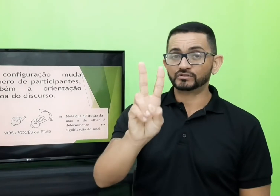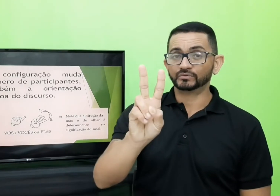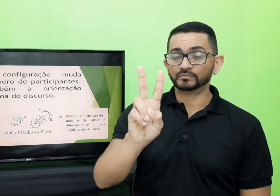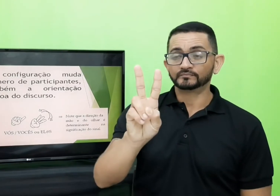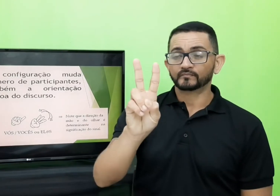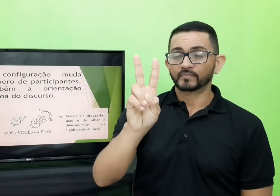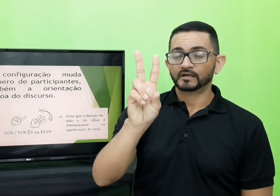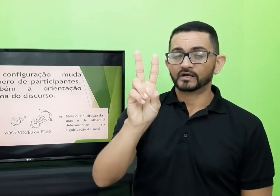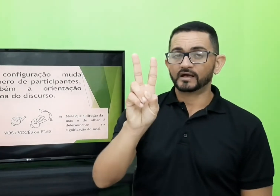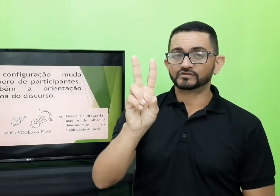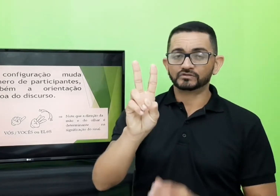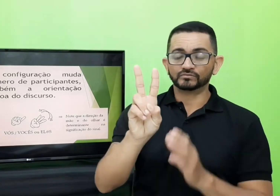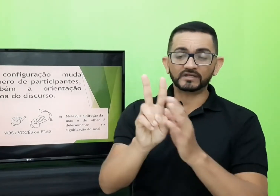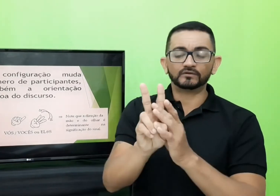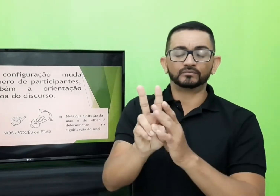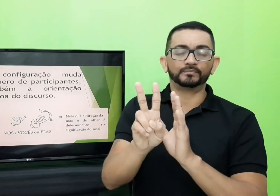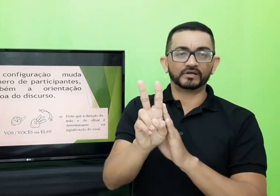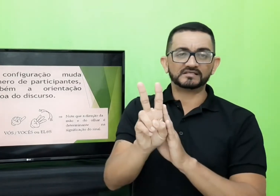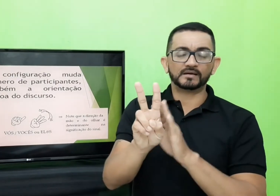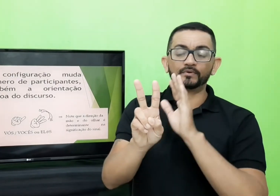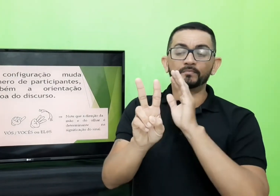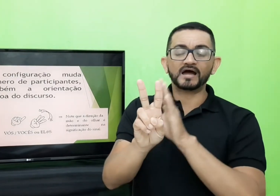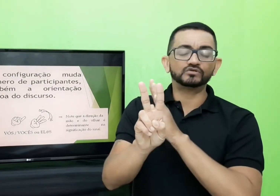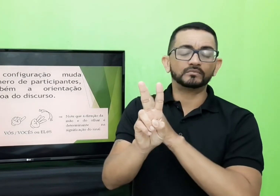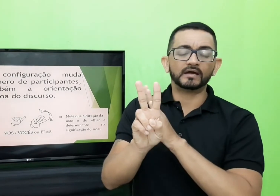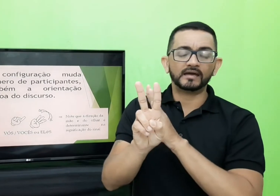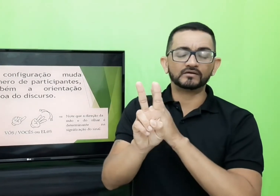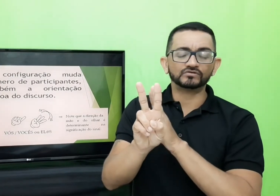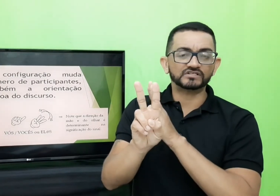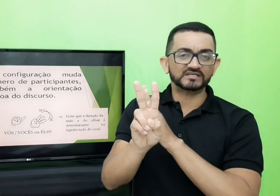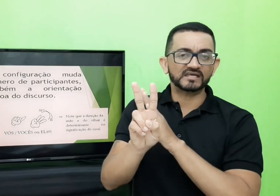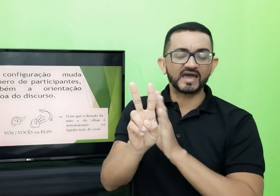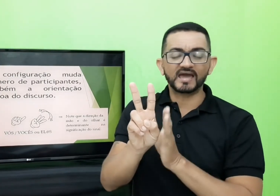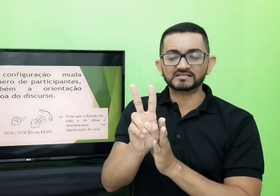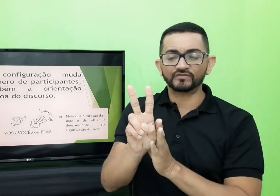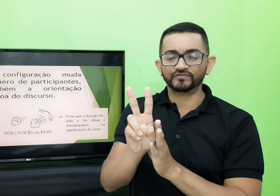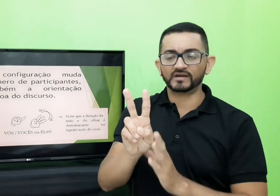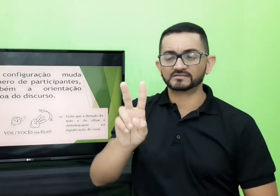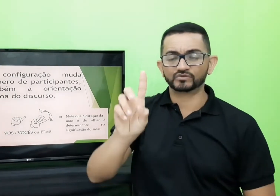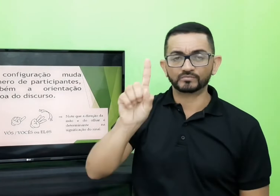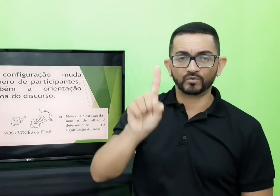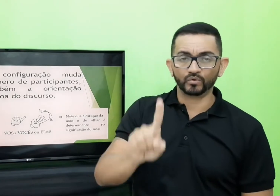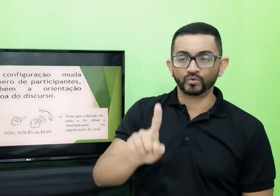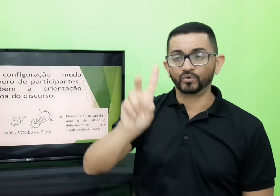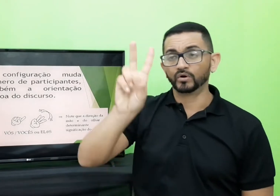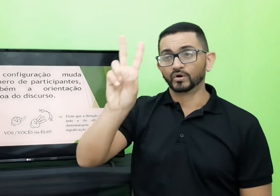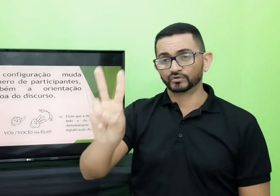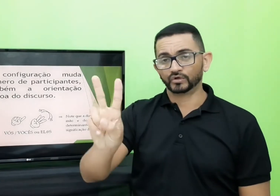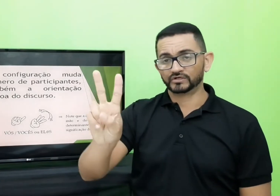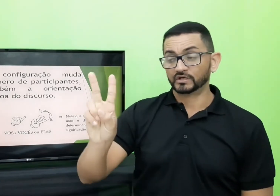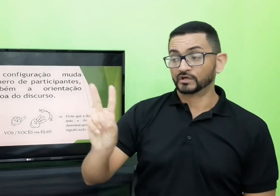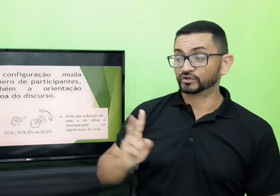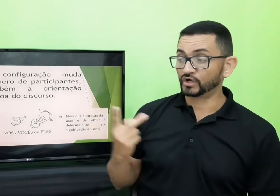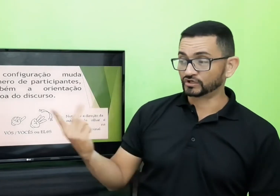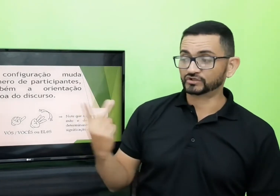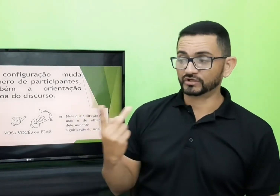um dele. Por exemplo, ou seja, seria essa configuração de mão. 1, 2. Nós